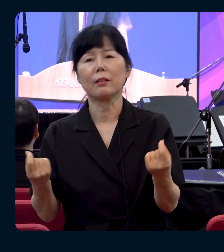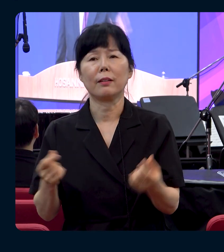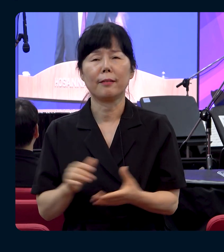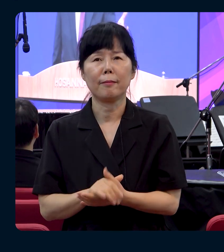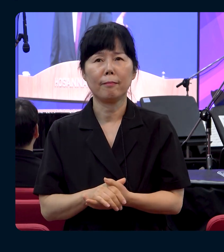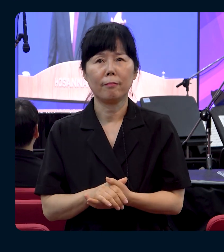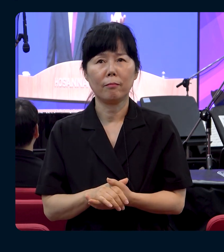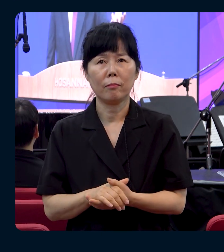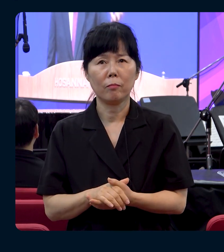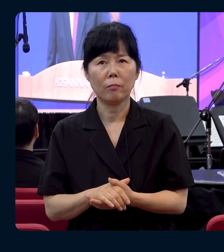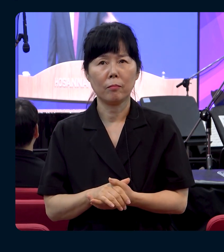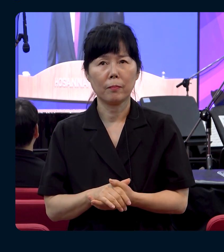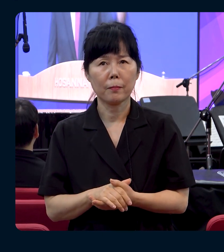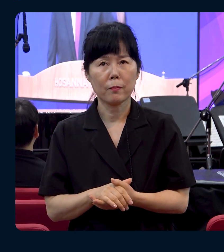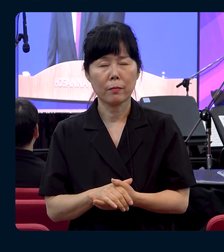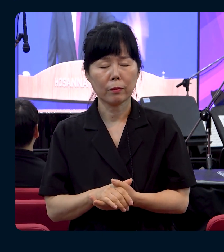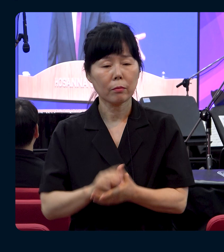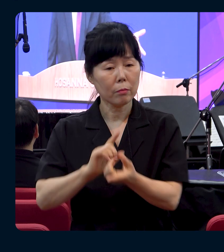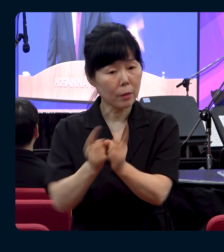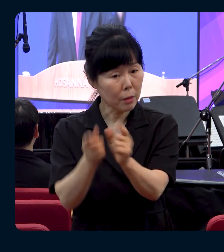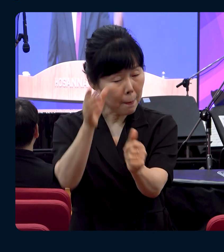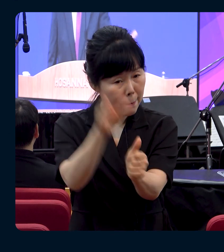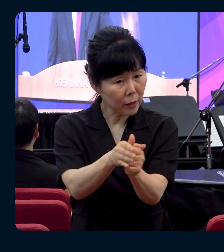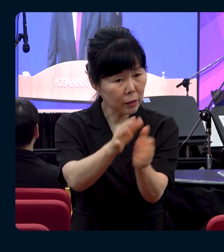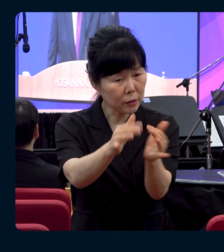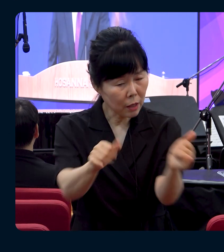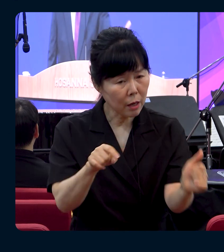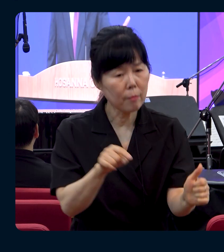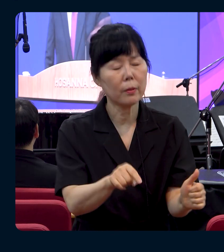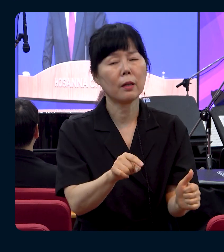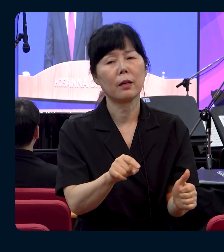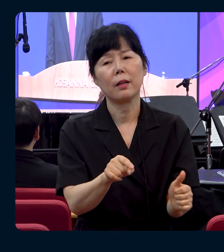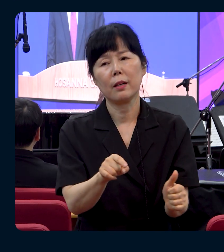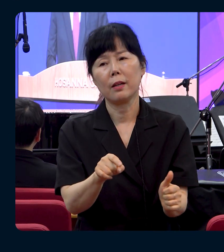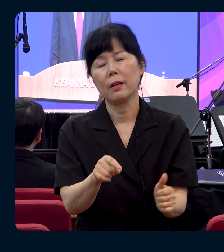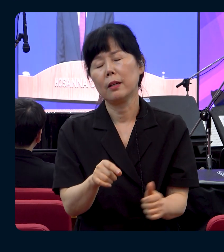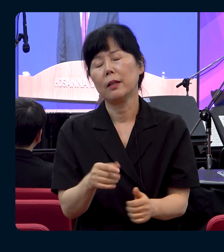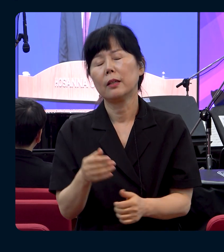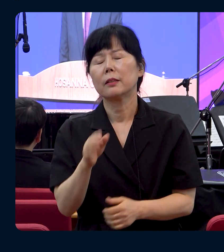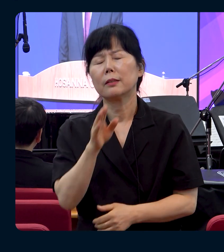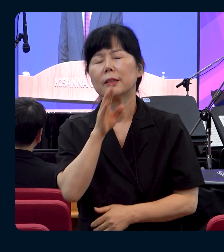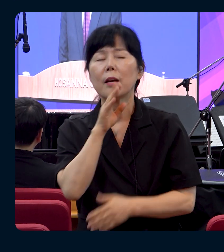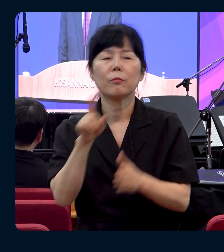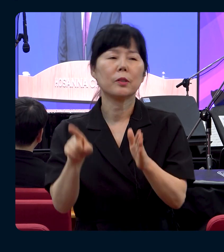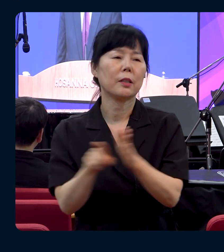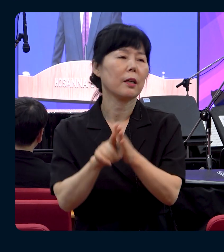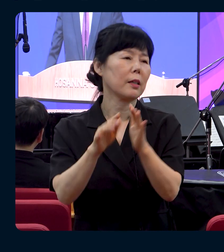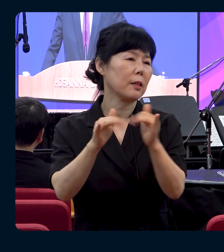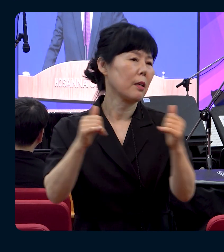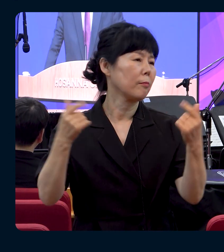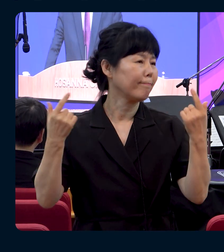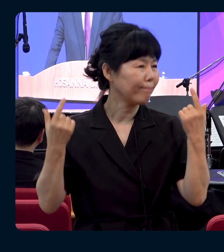그 삶이, 위임을 할 수 있는 사람만이 참된 신앙인이다.